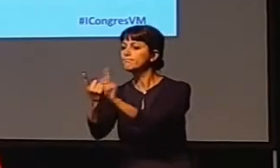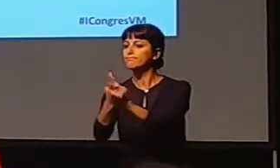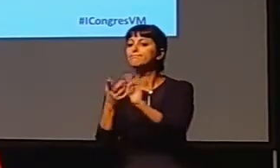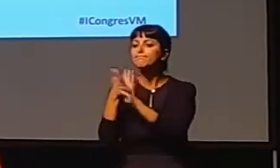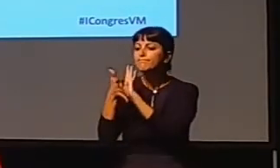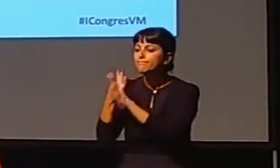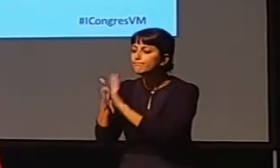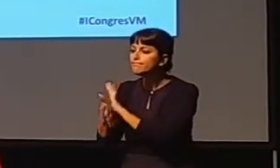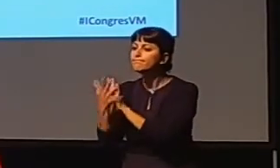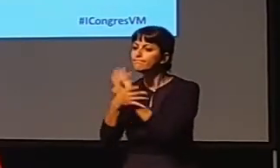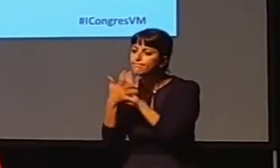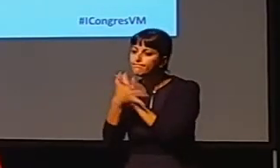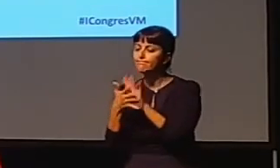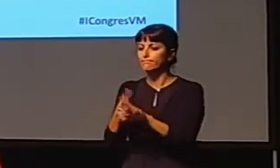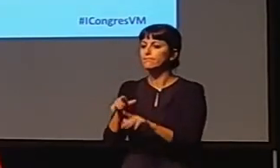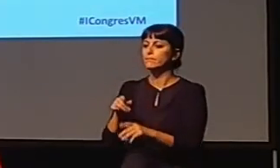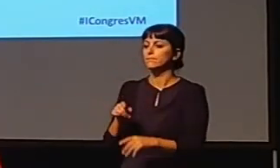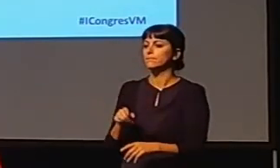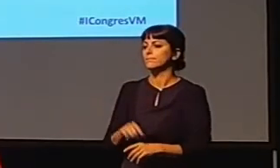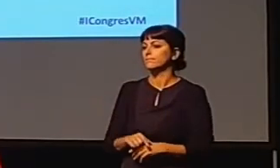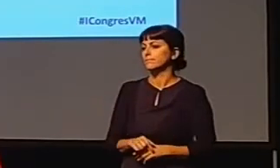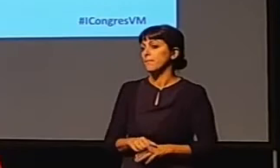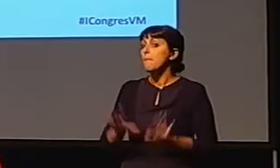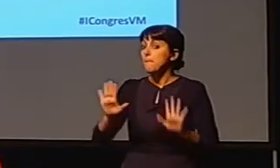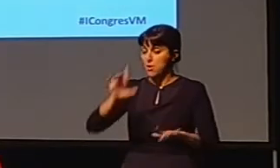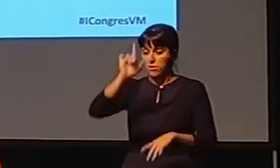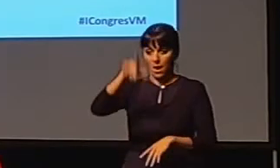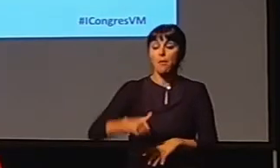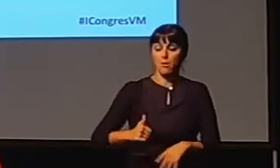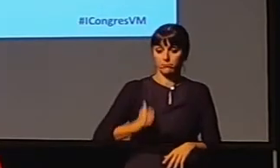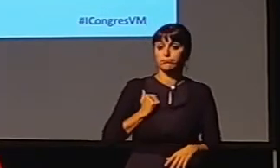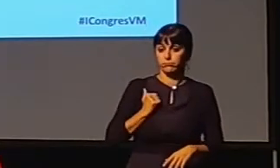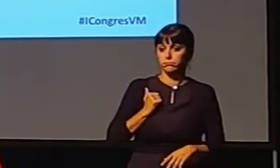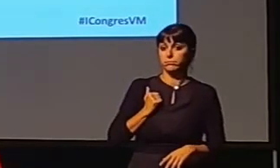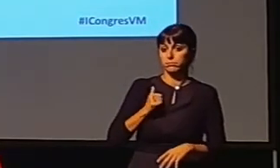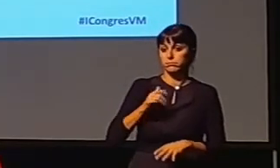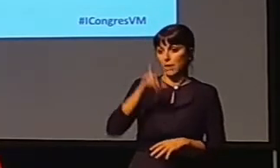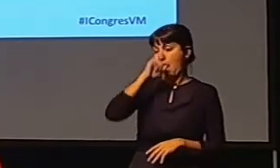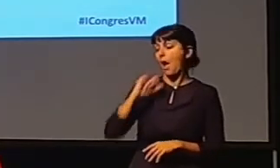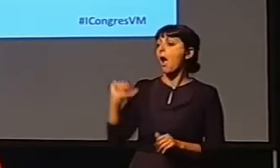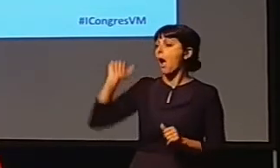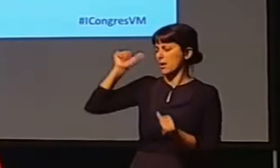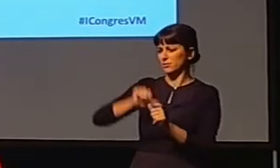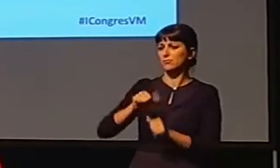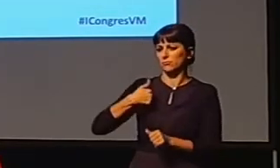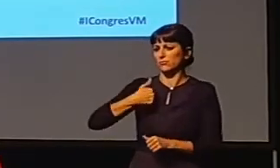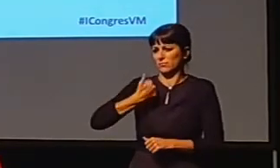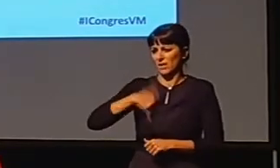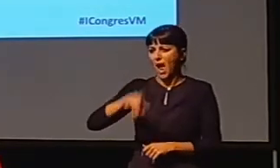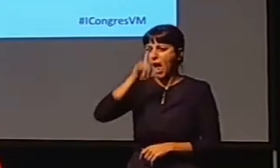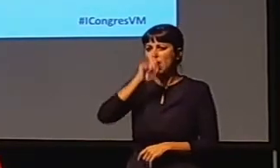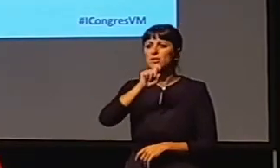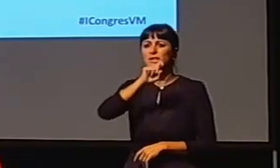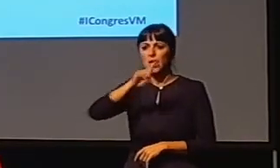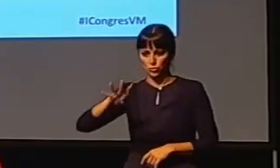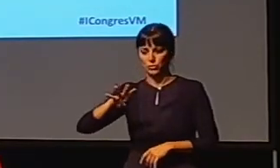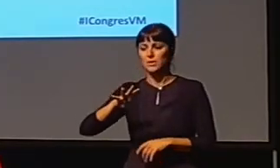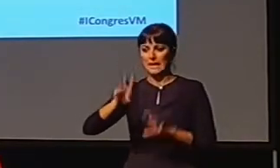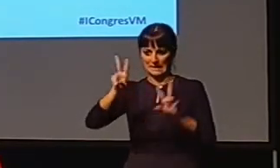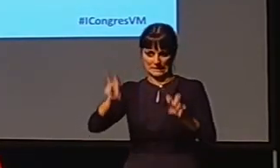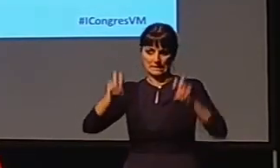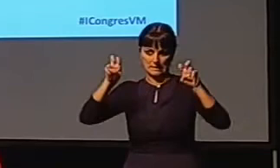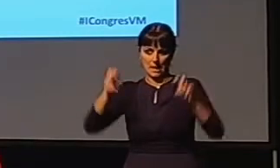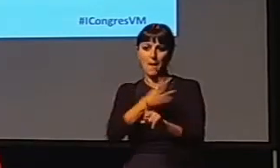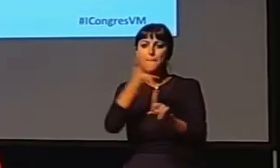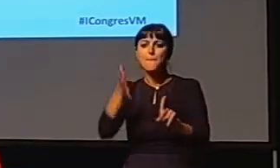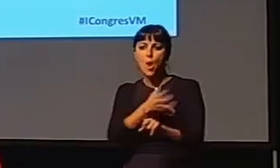poder-vos assenyalar, no? Però també tinc la possibilitat de veure que durant aquests anys, jo ja porto 14 anys treballant específicament en temes d'incidència